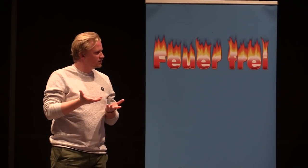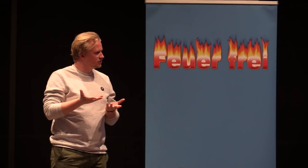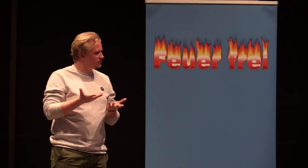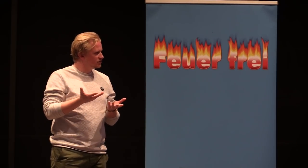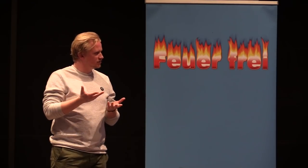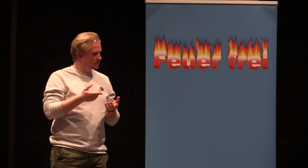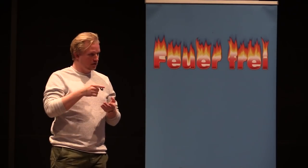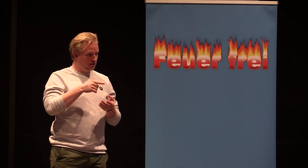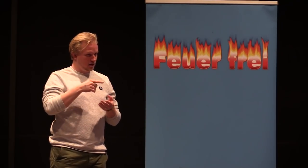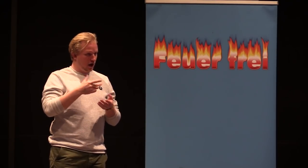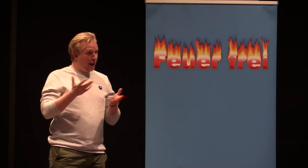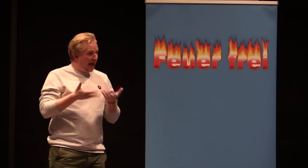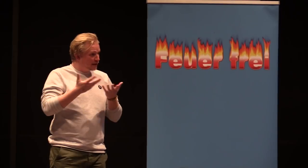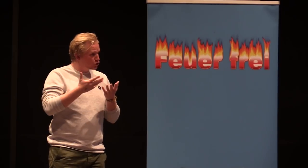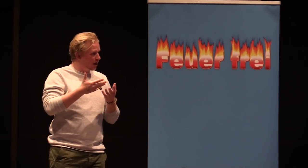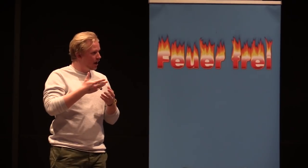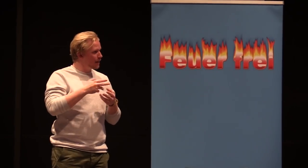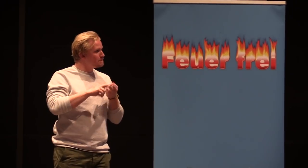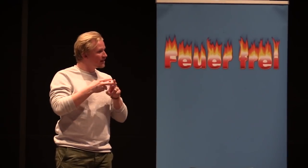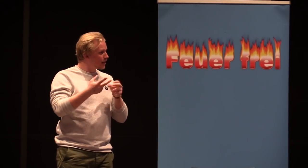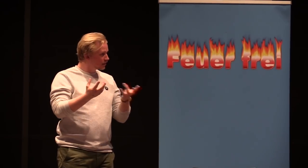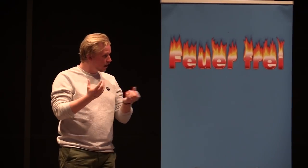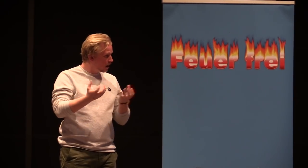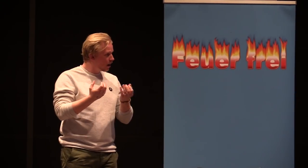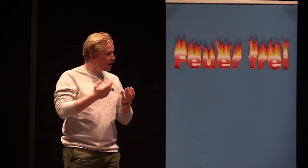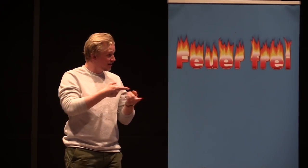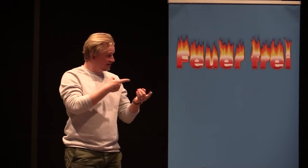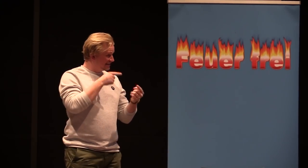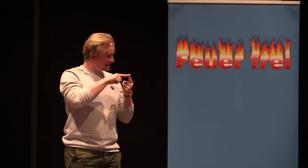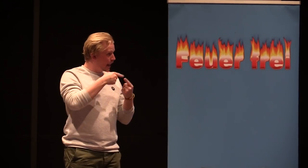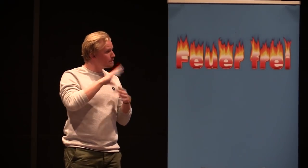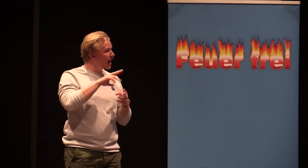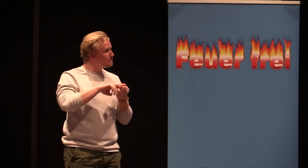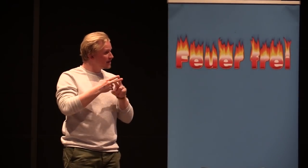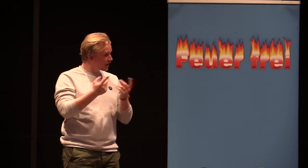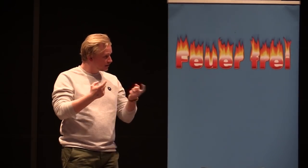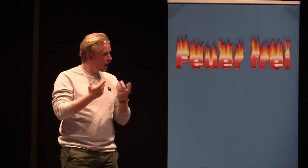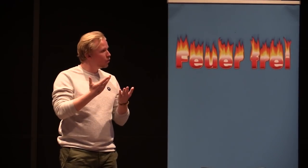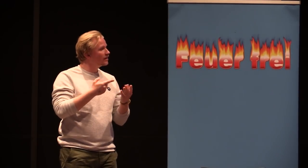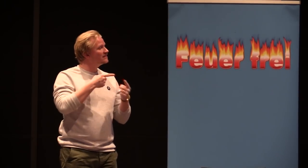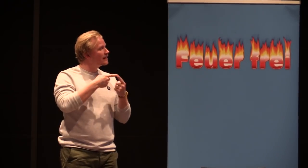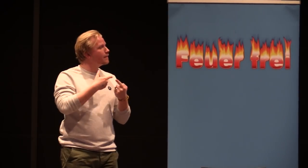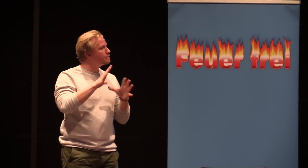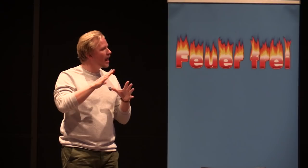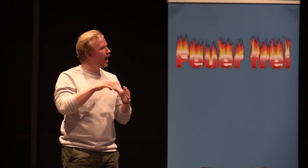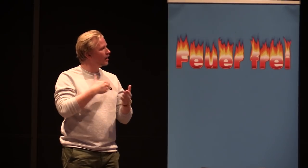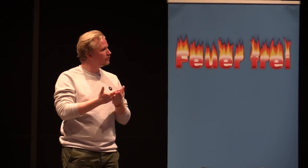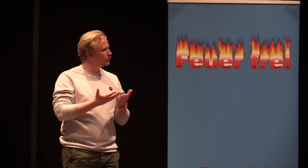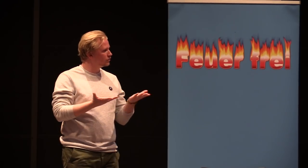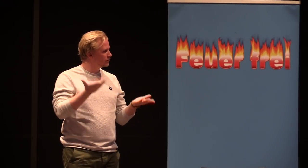Na, also da komme ich wieder auf den Mehrwert zu sprechen. Ich überlege, was der Mehrwert daran wäre, wenn die Vorstände jetzt ja, beschließen würden,